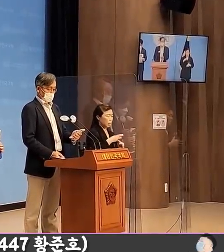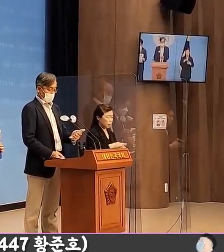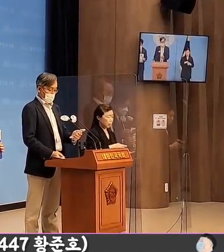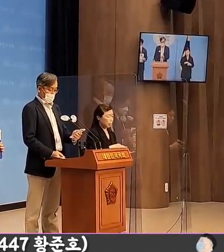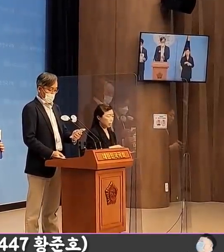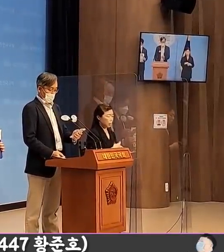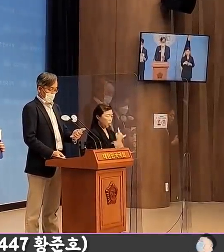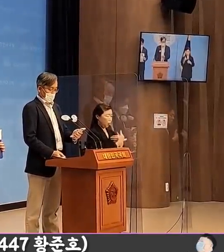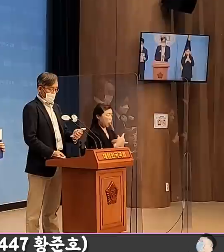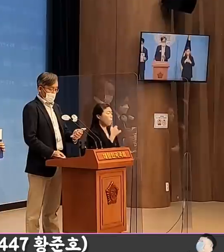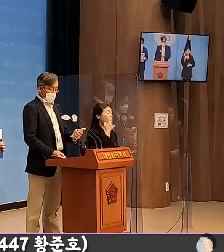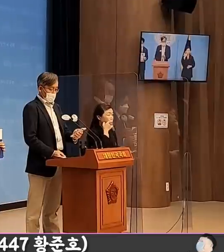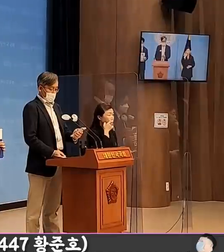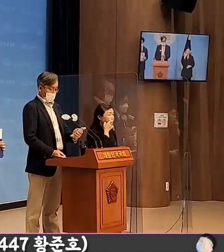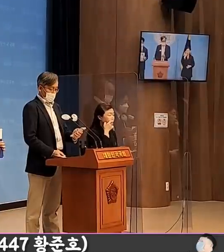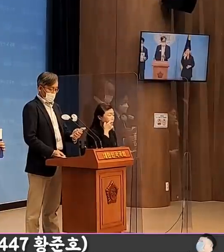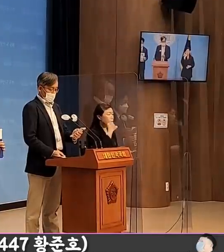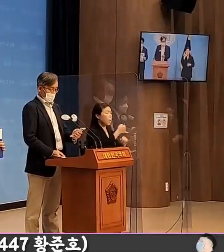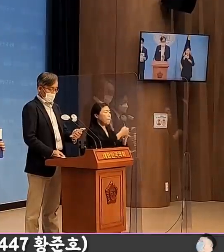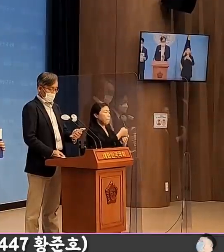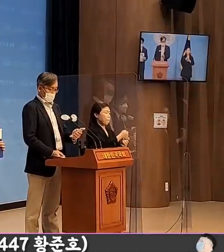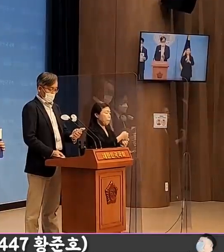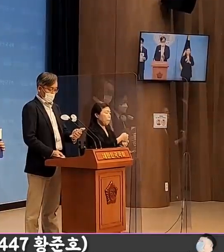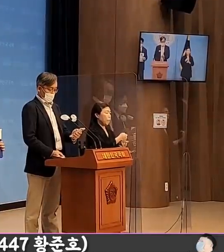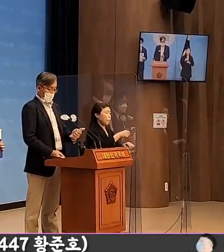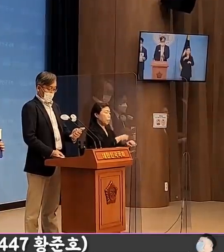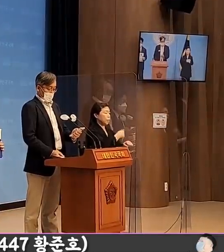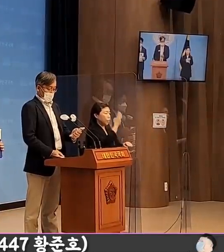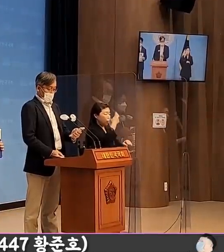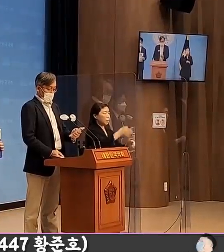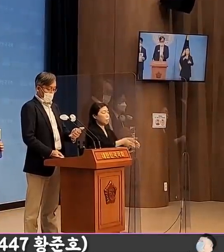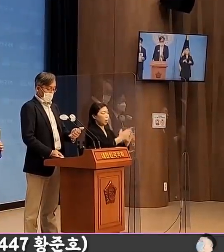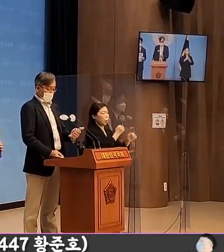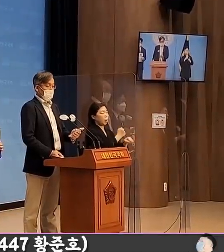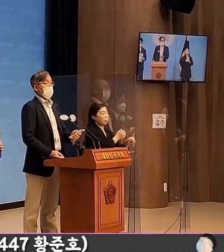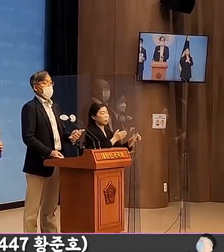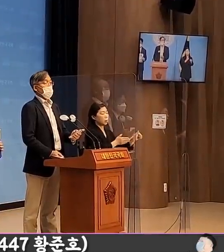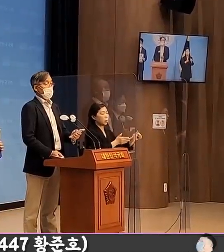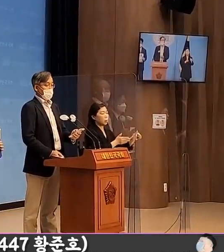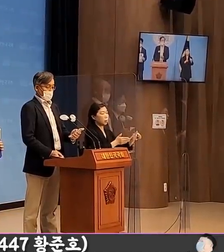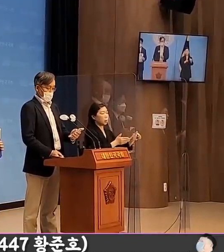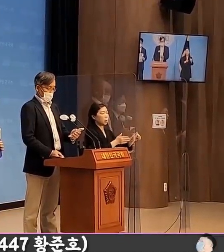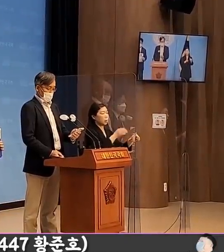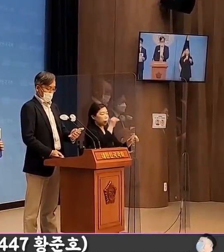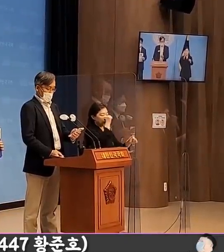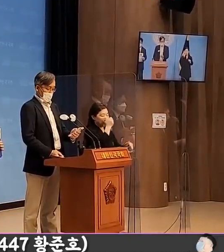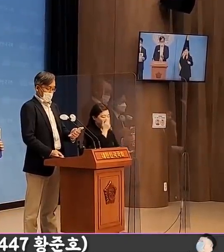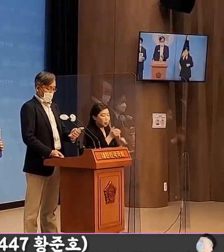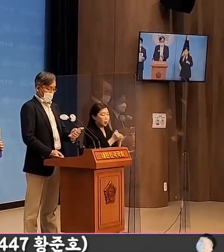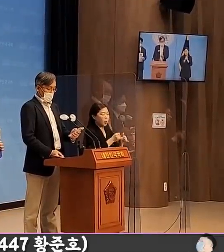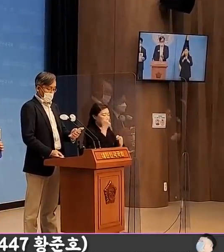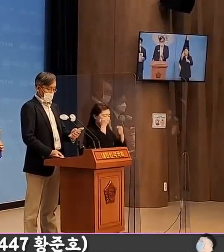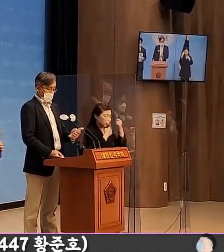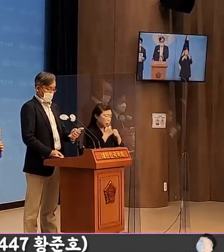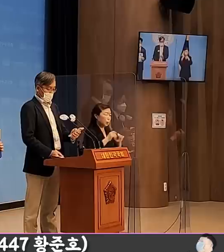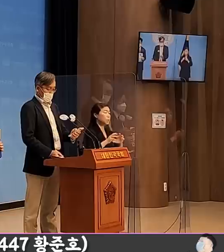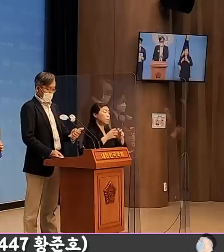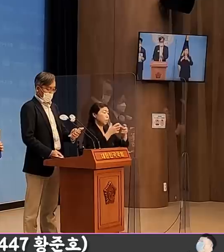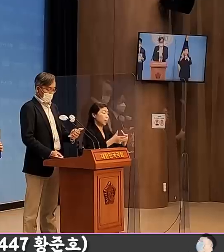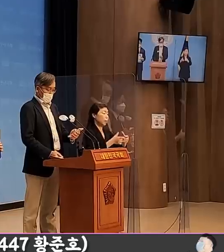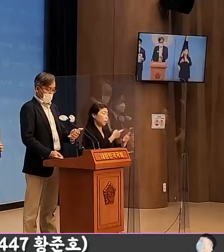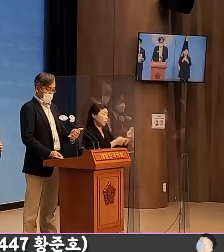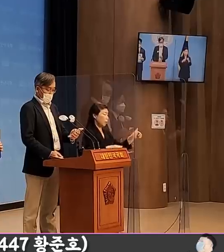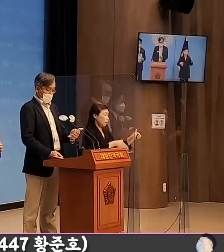수 없습니다. 반드시 특검을 수용하십시오. 선한 사람이 피눈물을 흘리는 세상, 남에게 피해를